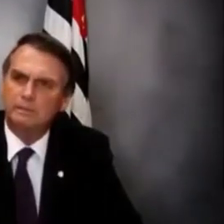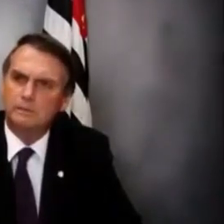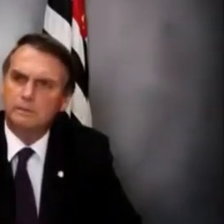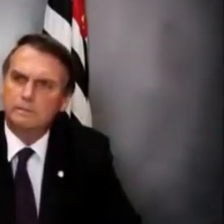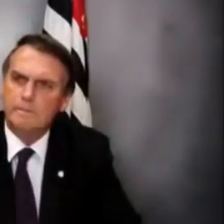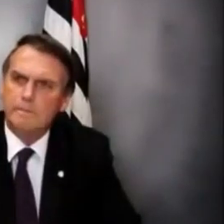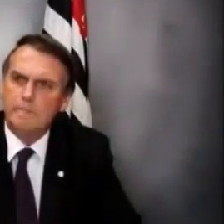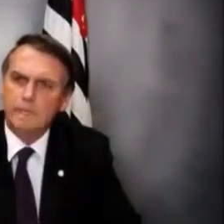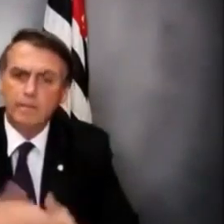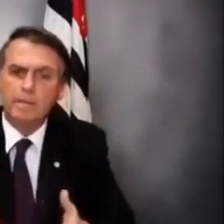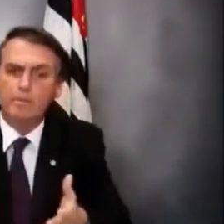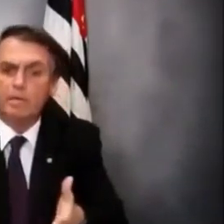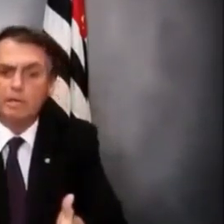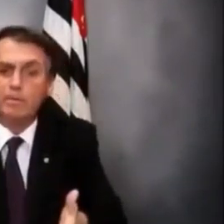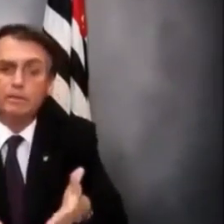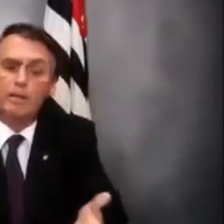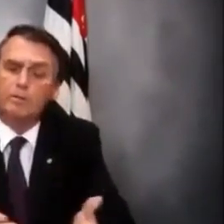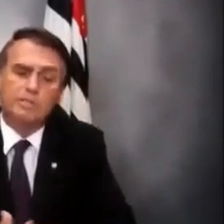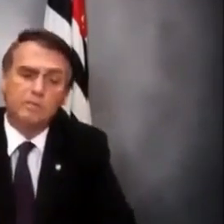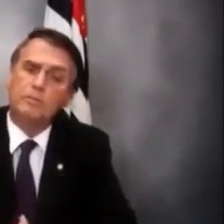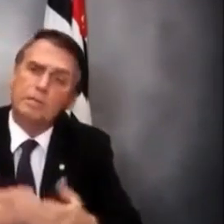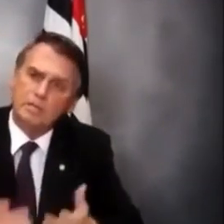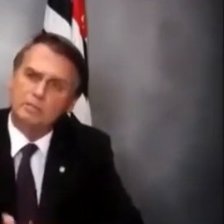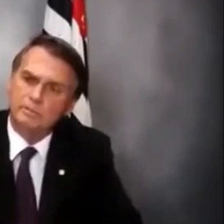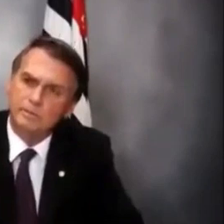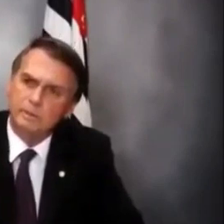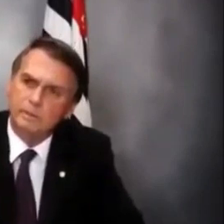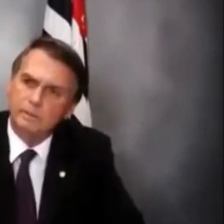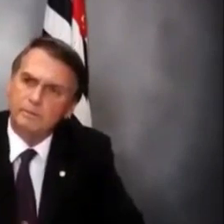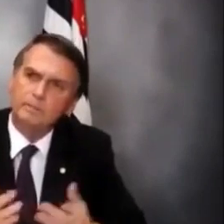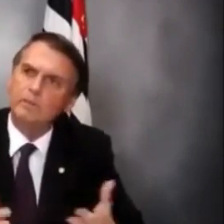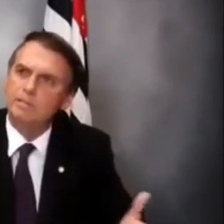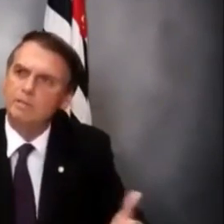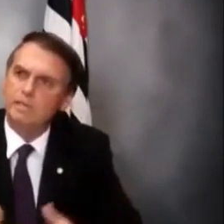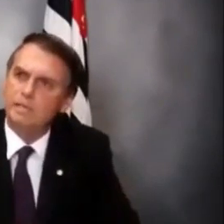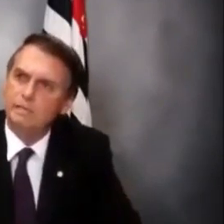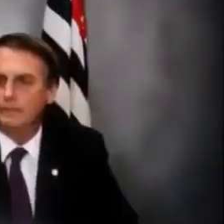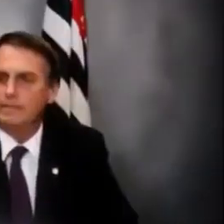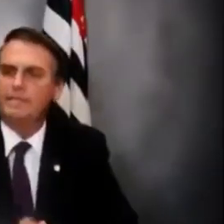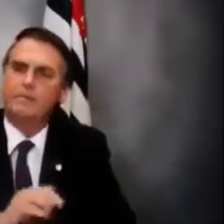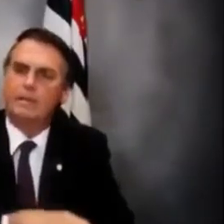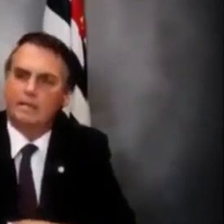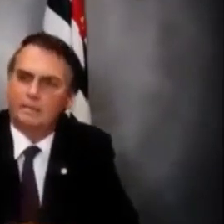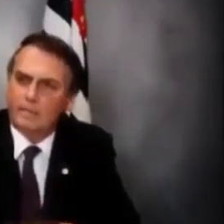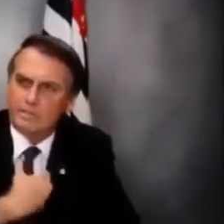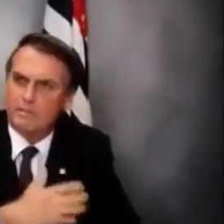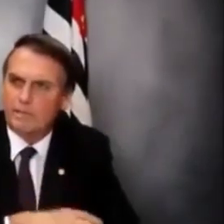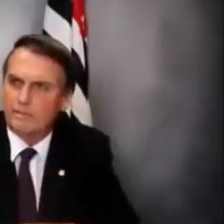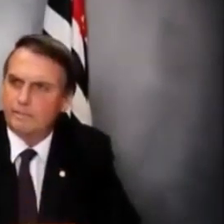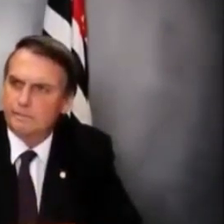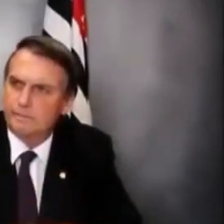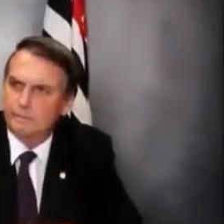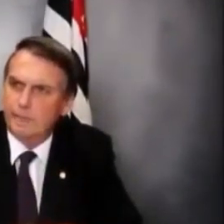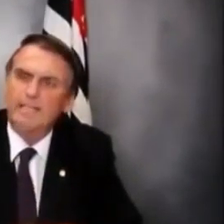Jacobina. Eu nem sei por que botaram no conselho como se isso fosse uma questão indigna. Você sabe o que é garimpo? Eu